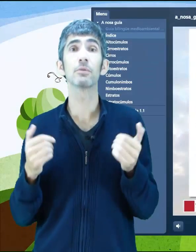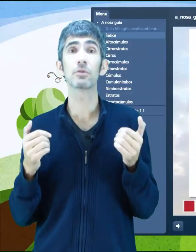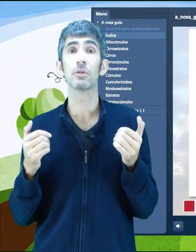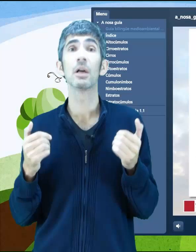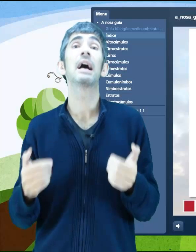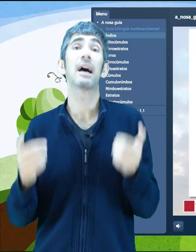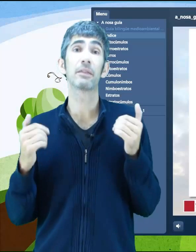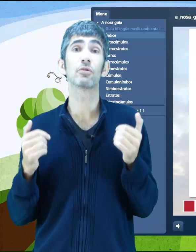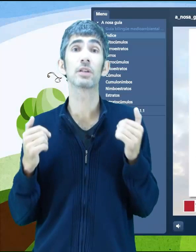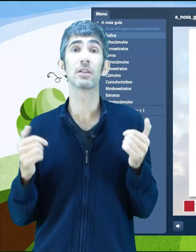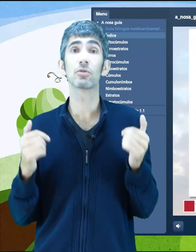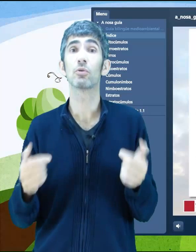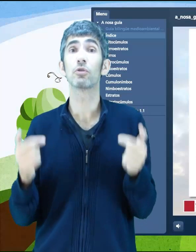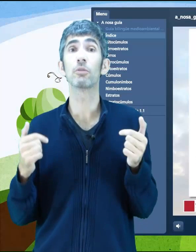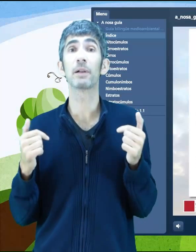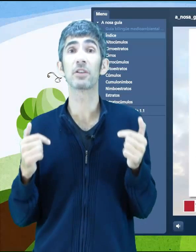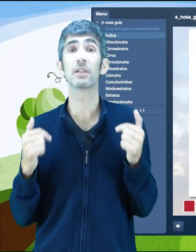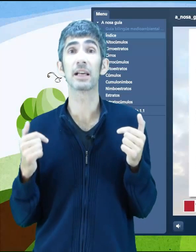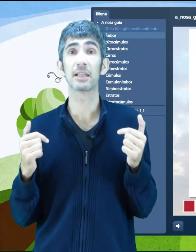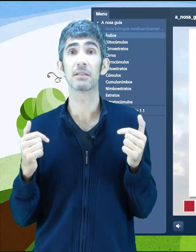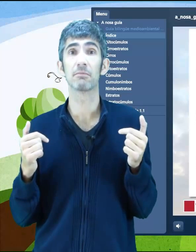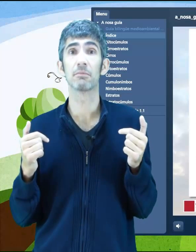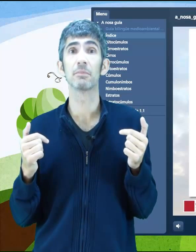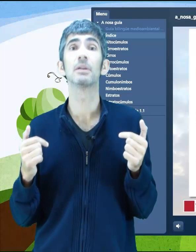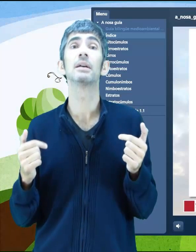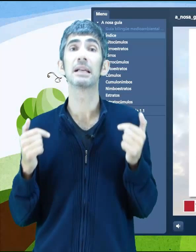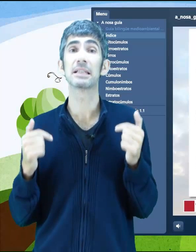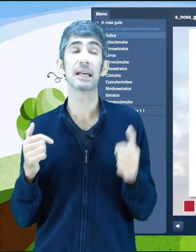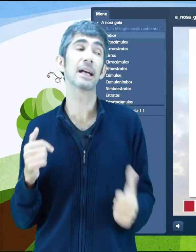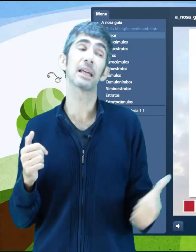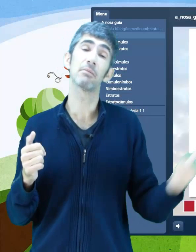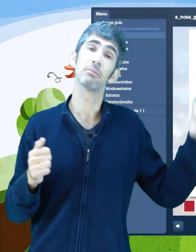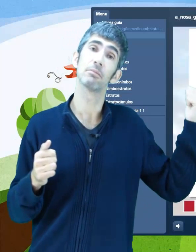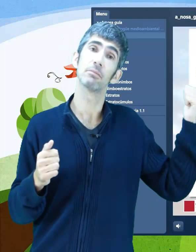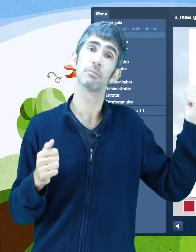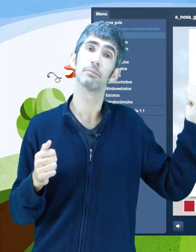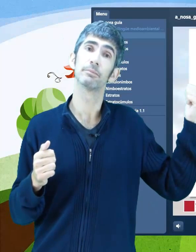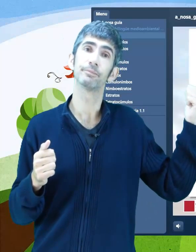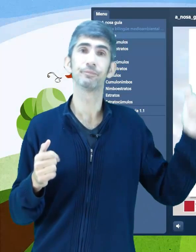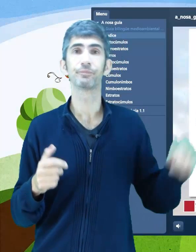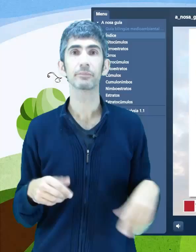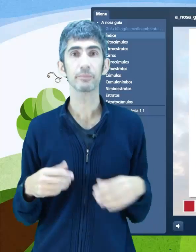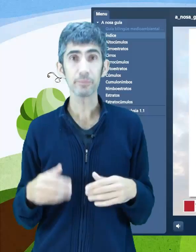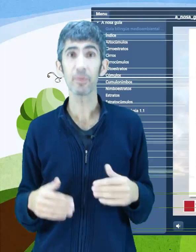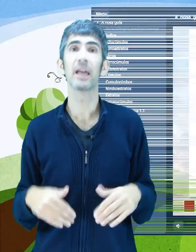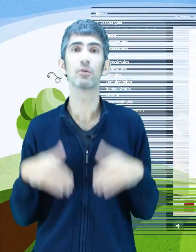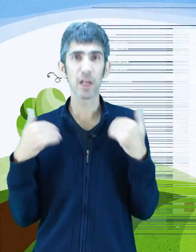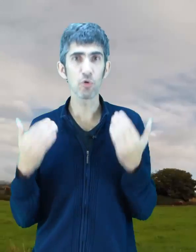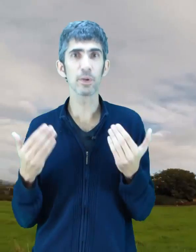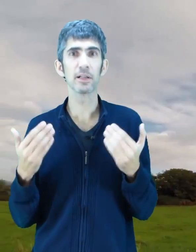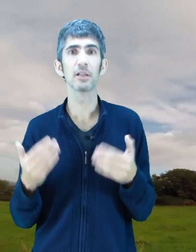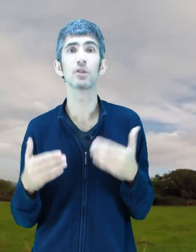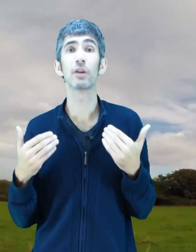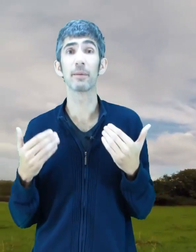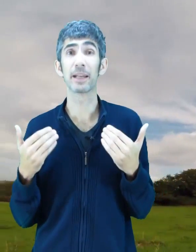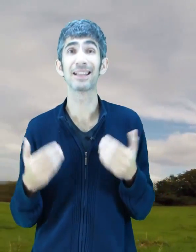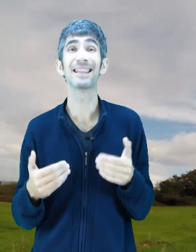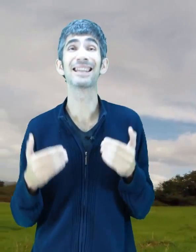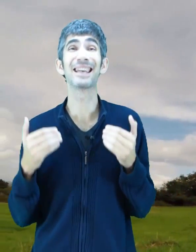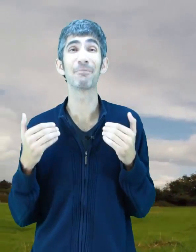hicimos hace unos años con unos compañeros de Ares. Está aquí. En una nube suele haber de